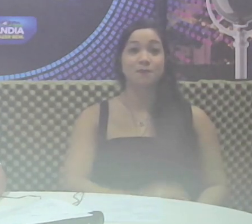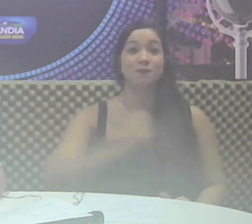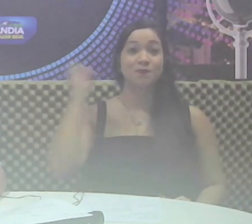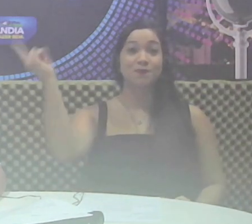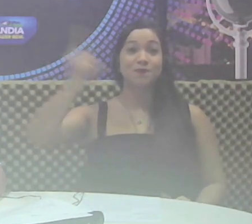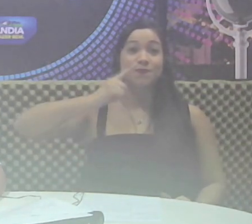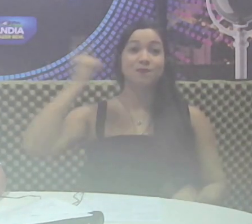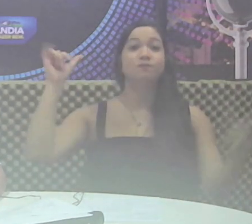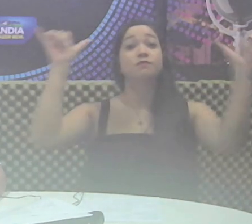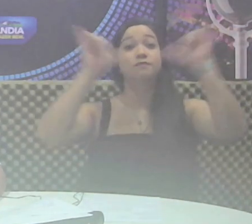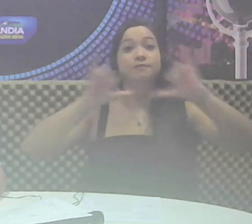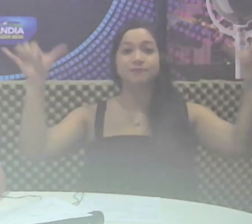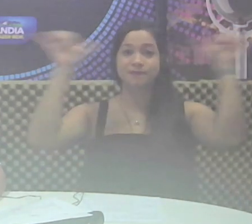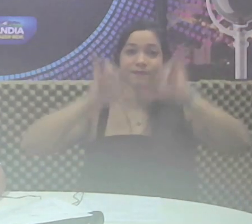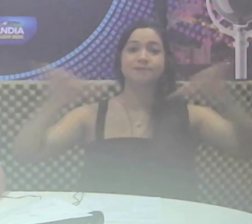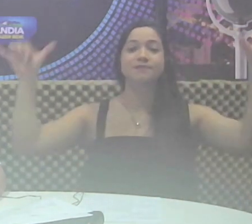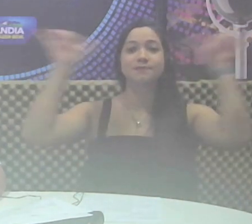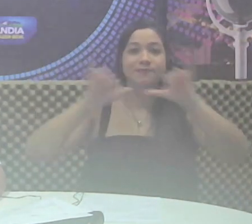Giro de